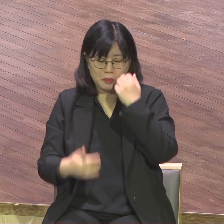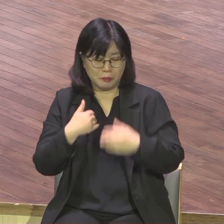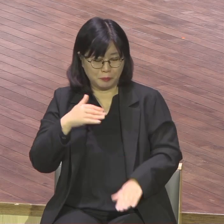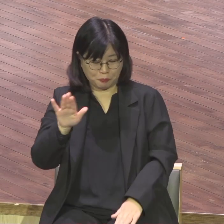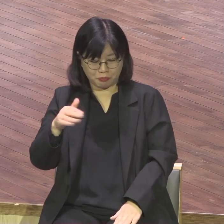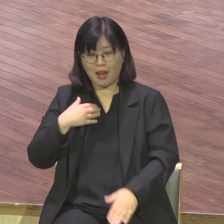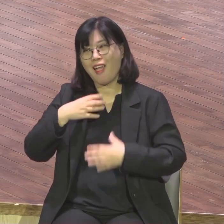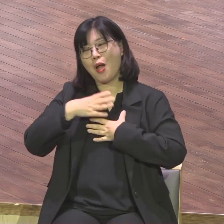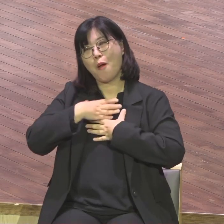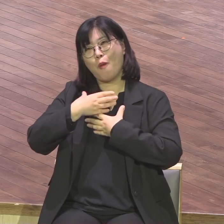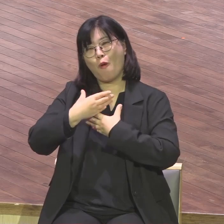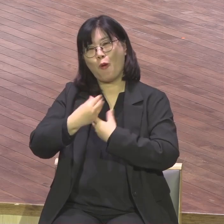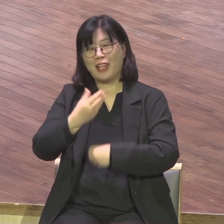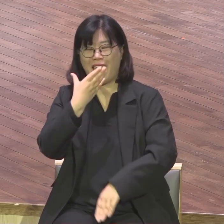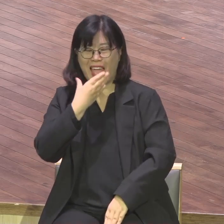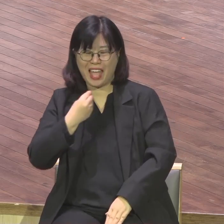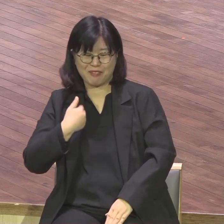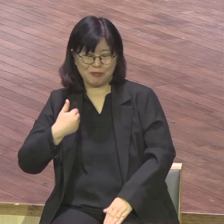영향. 보험의 영향.